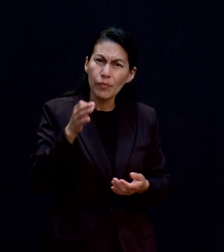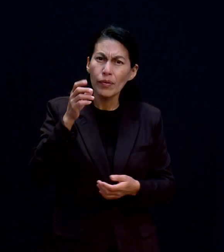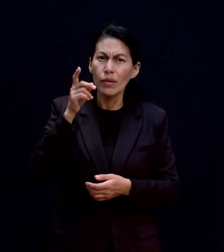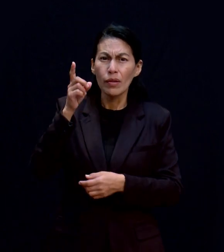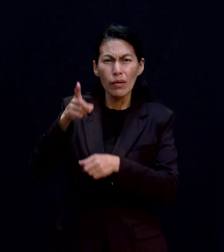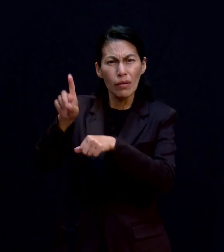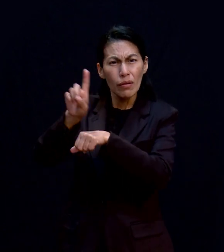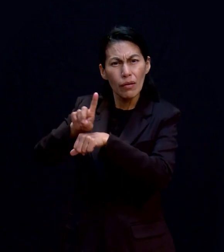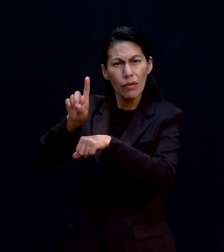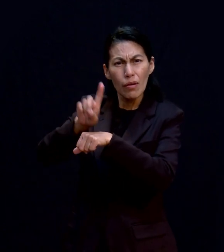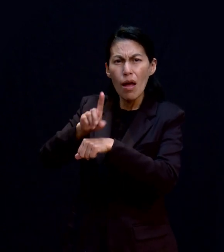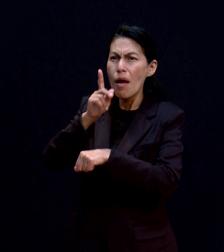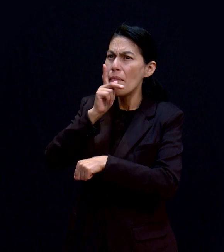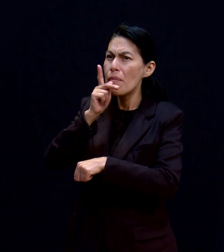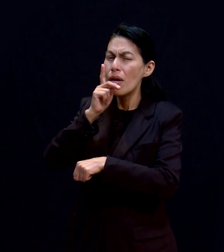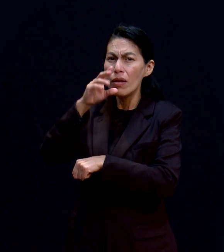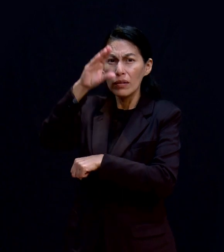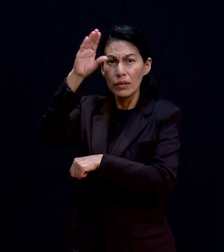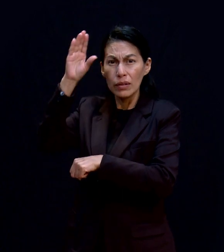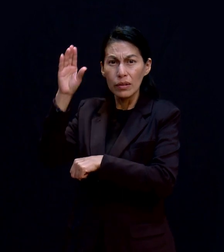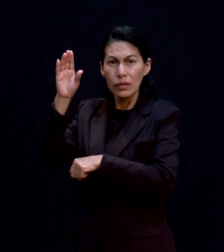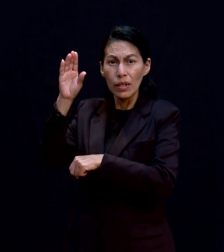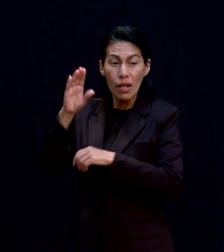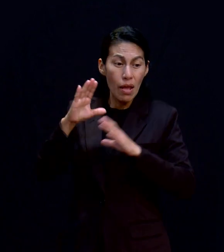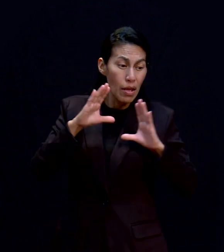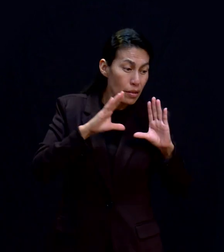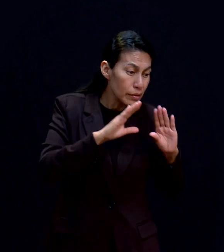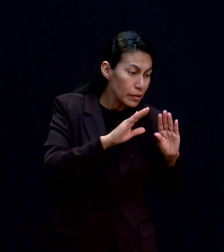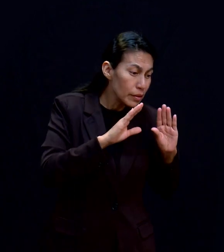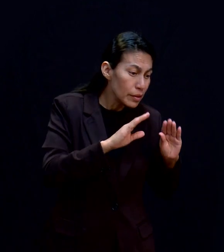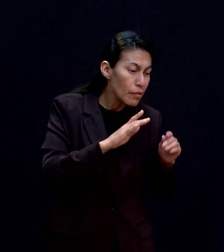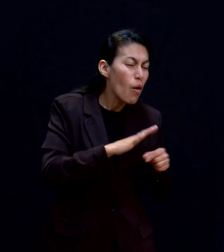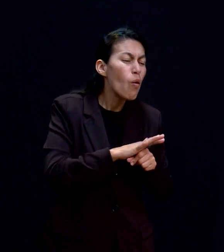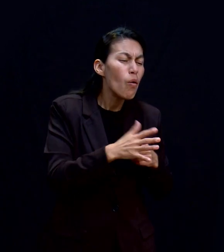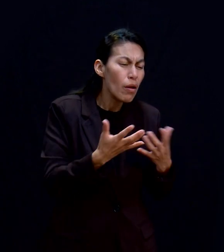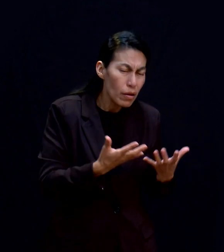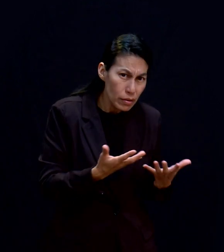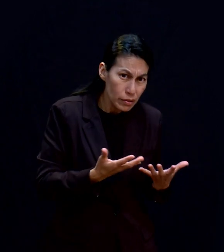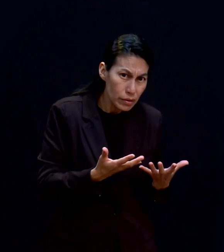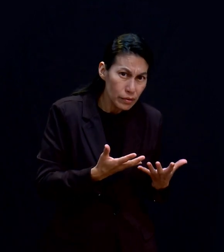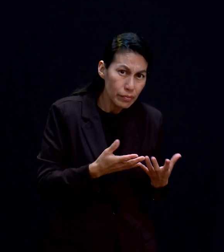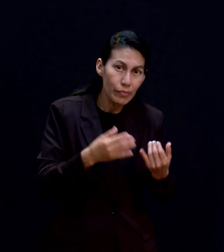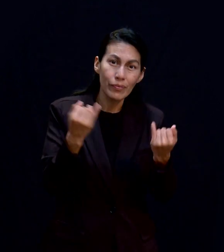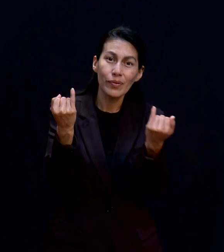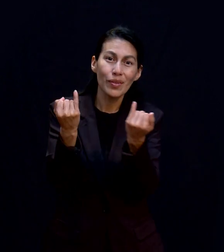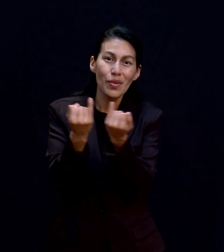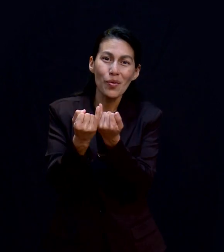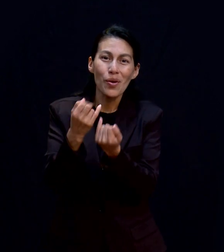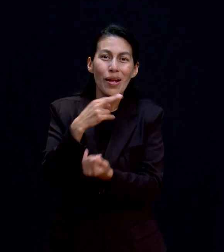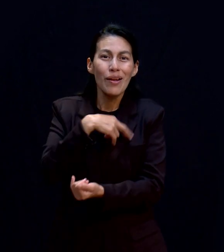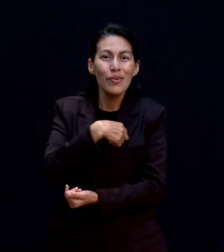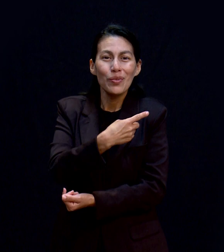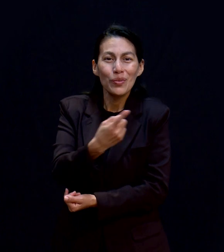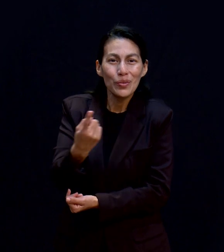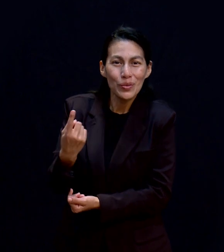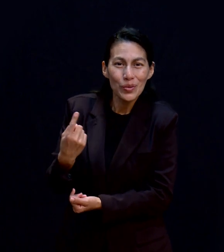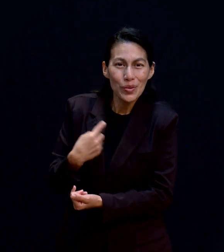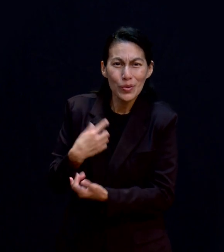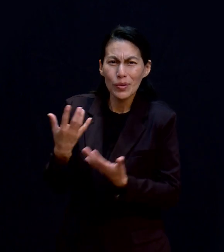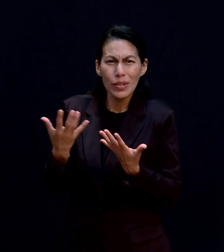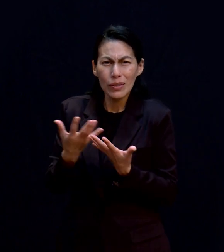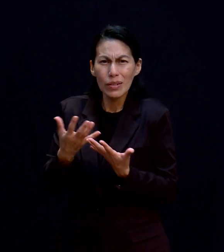padre se lo revelaba así deberíamos nosotros también depender de dios para que nuestras vidas sean